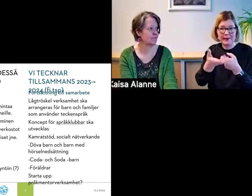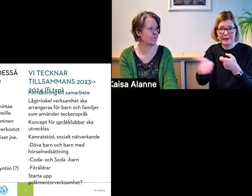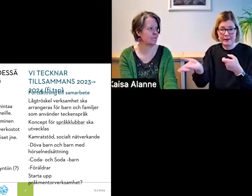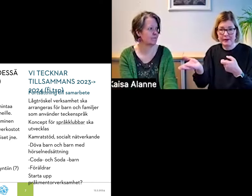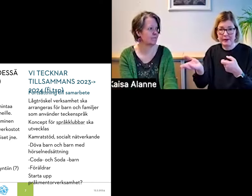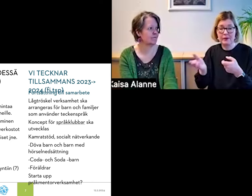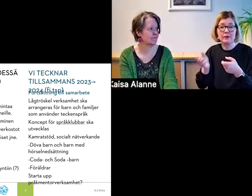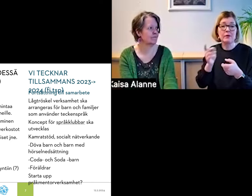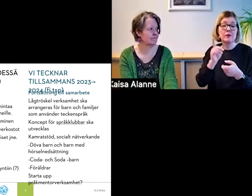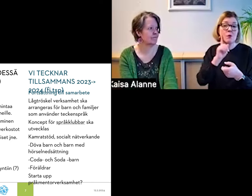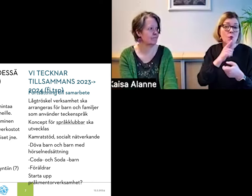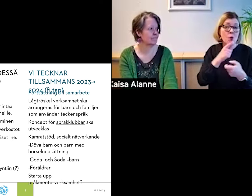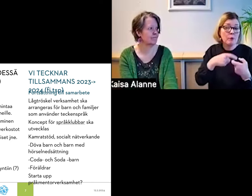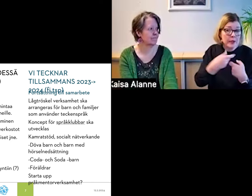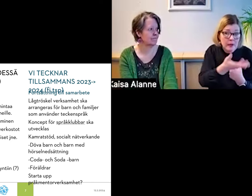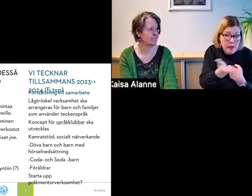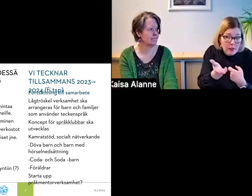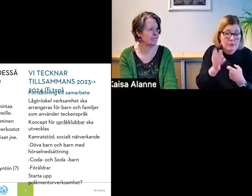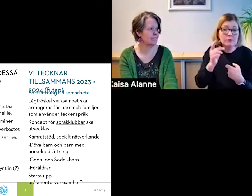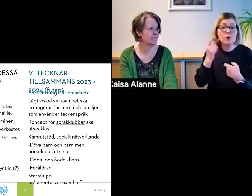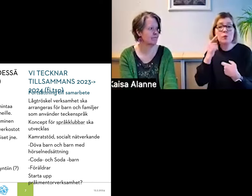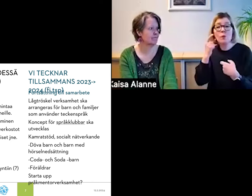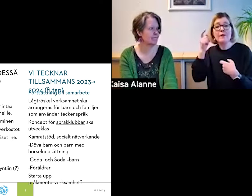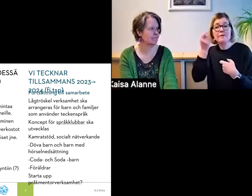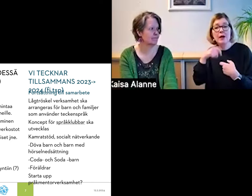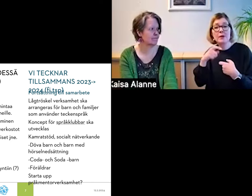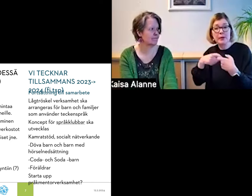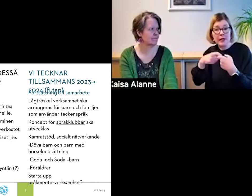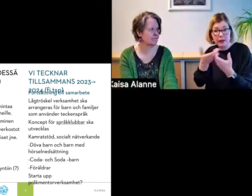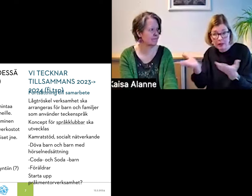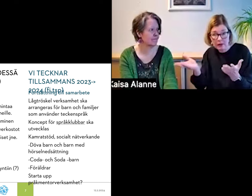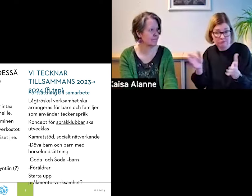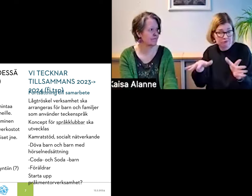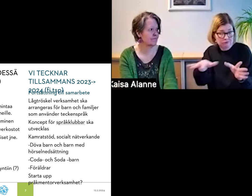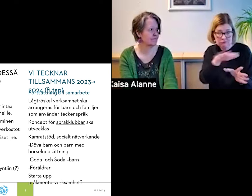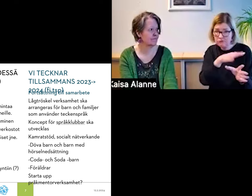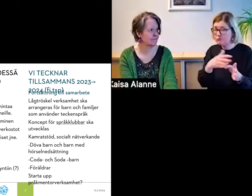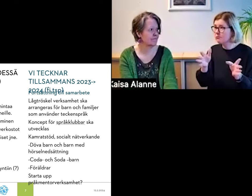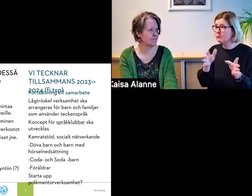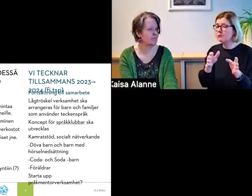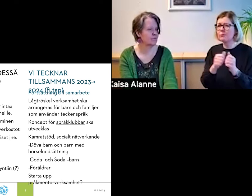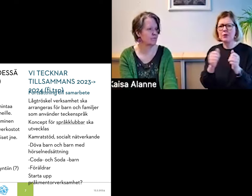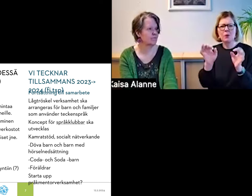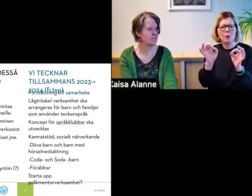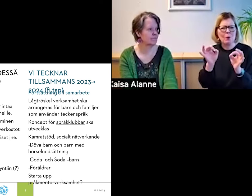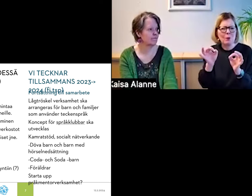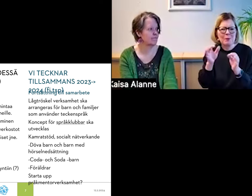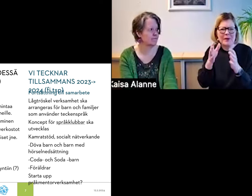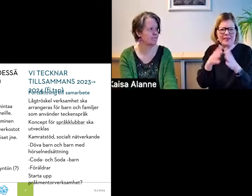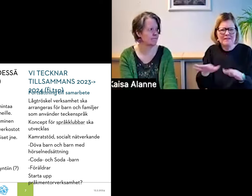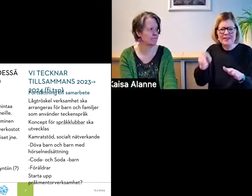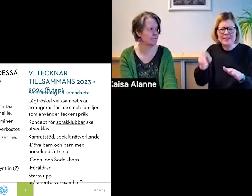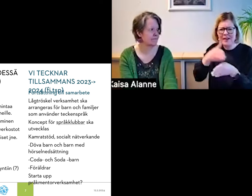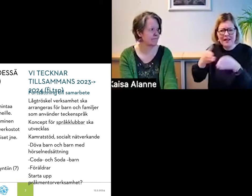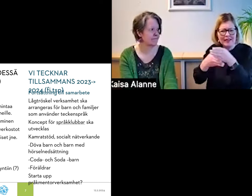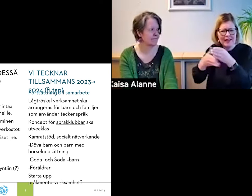on semmoisia, että jos opetusta täytyy tarjota perheille sekä kuuroille että kuuleville perheille,